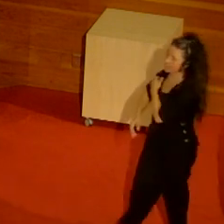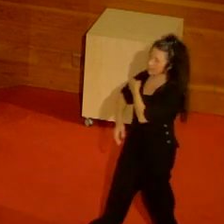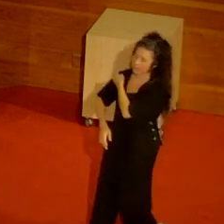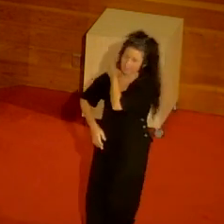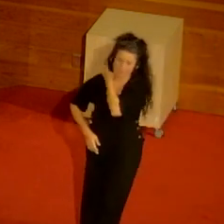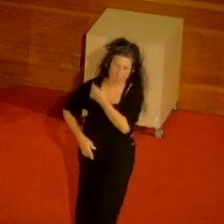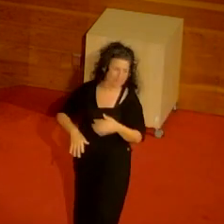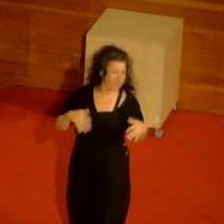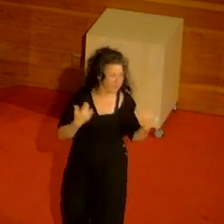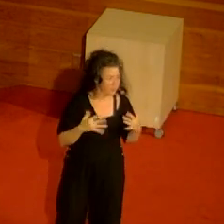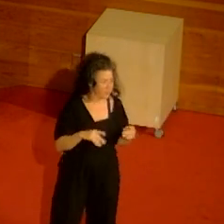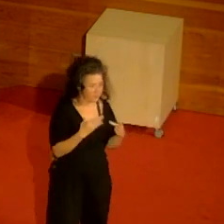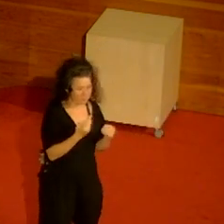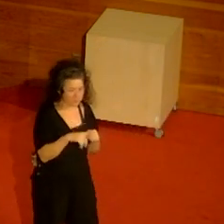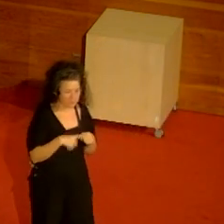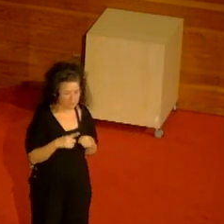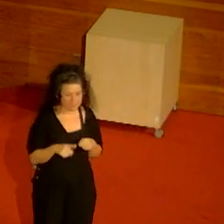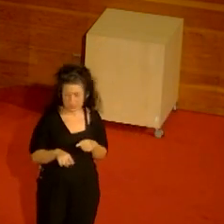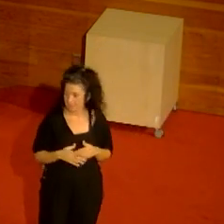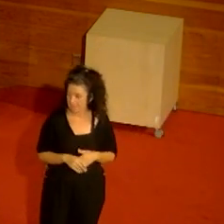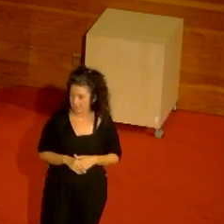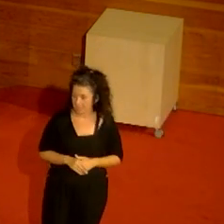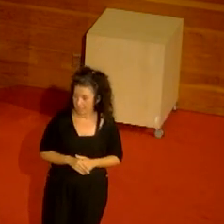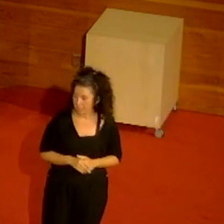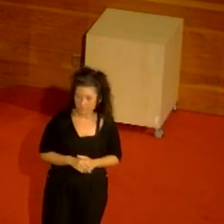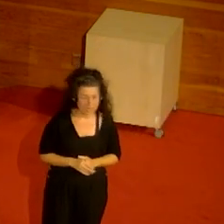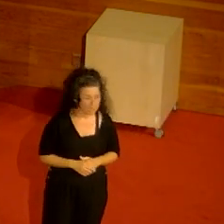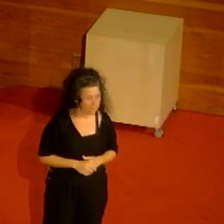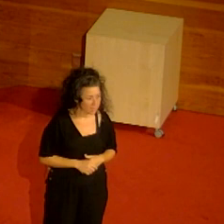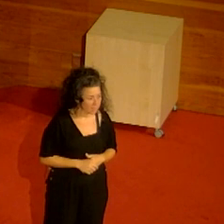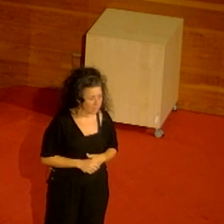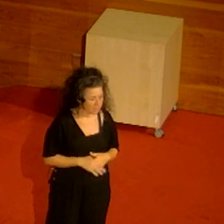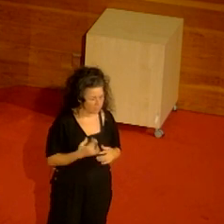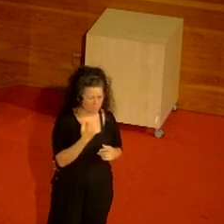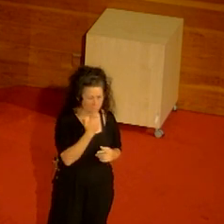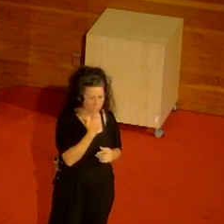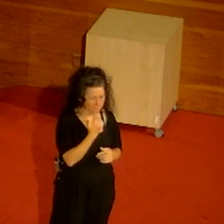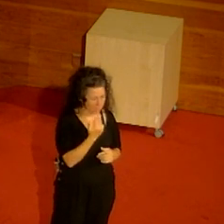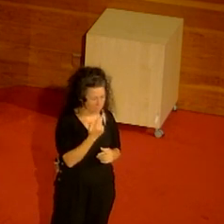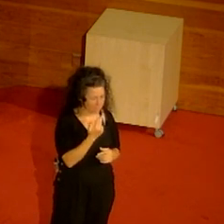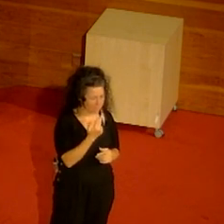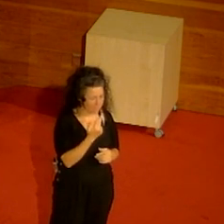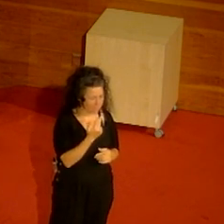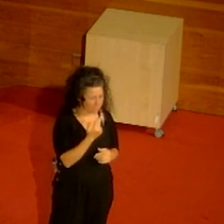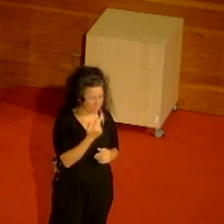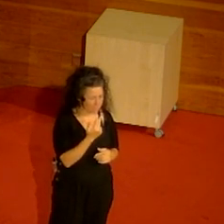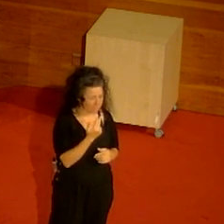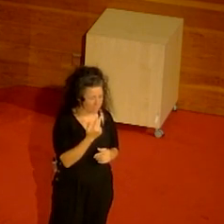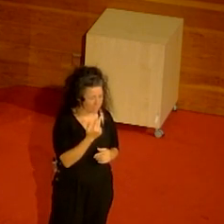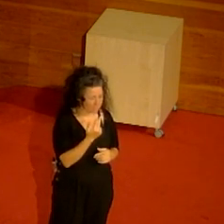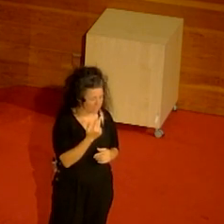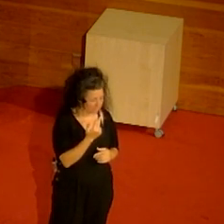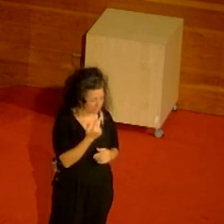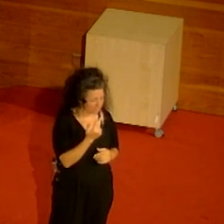Muchas cosas. Hola. Bueno, una cosa que me parece muy interesante y que de hecho planeaba un